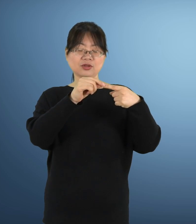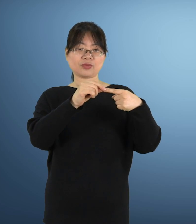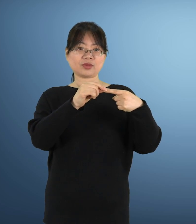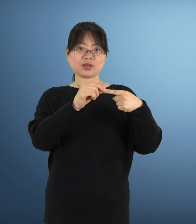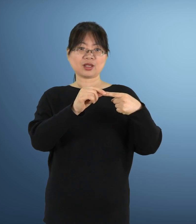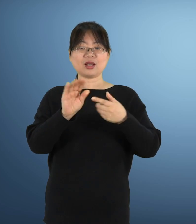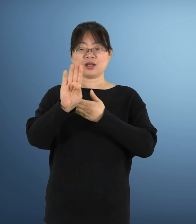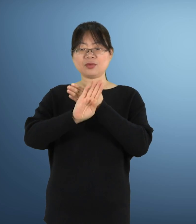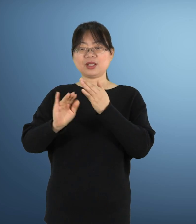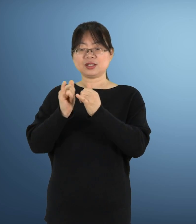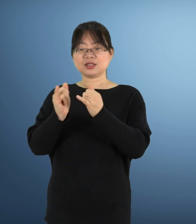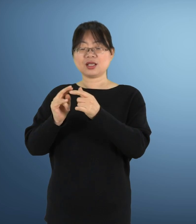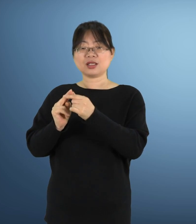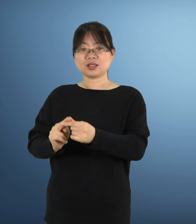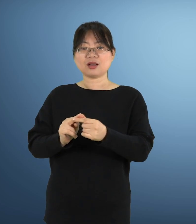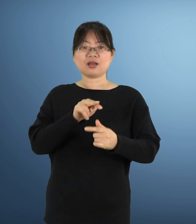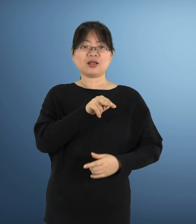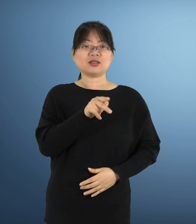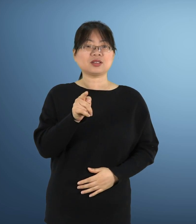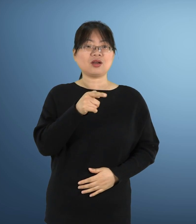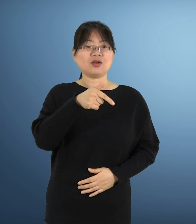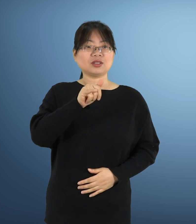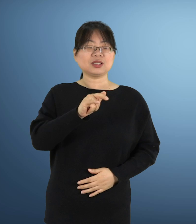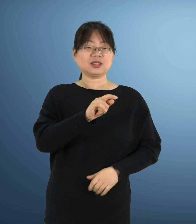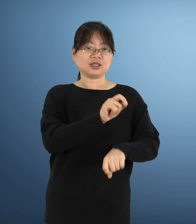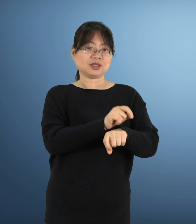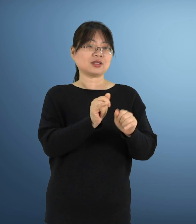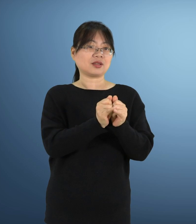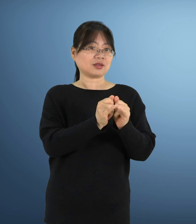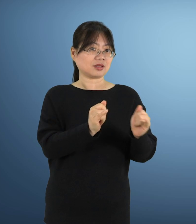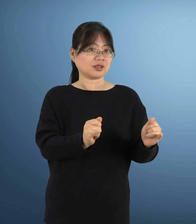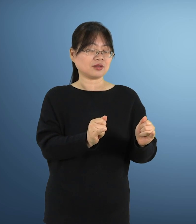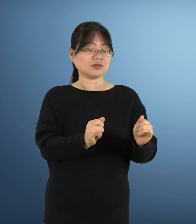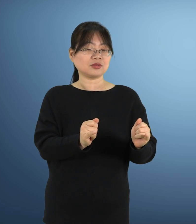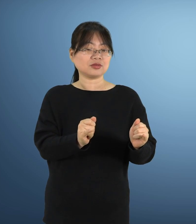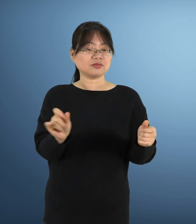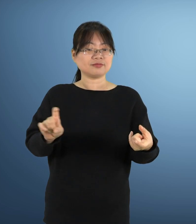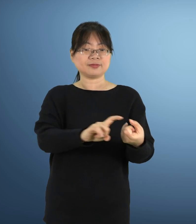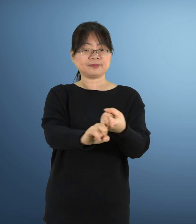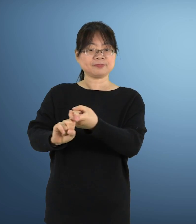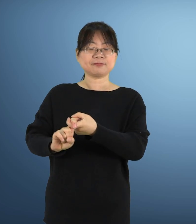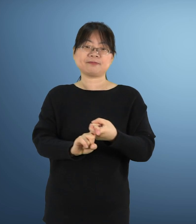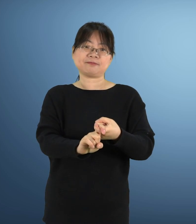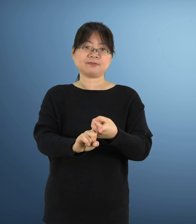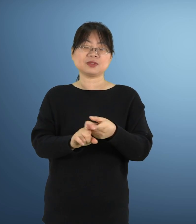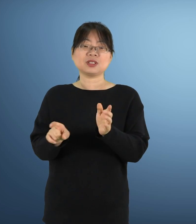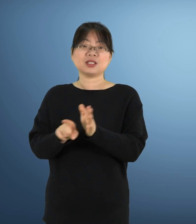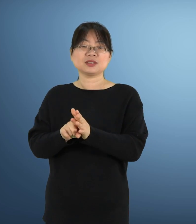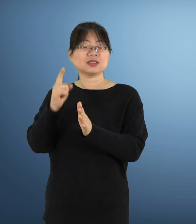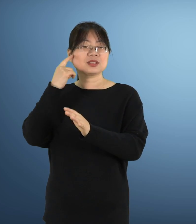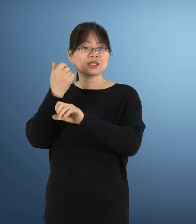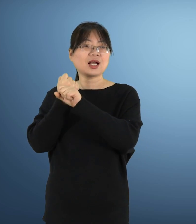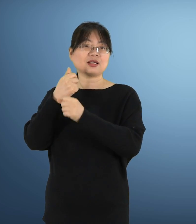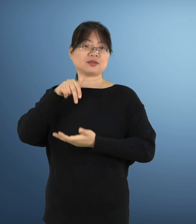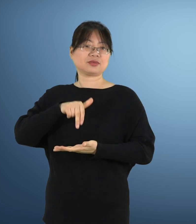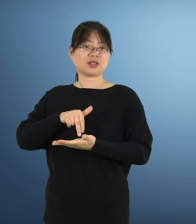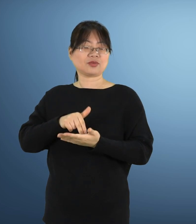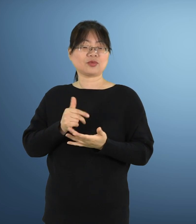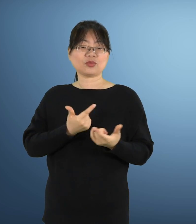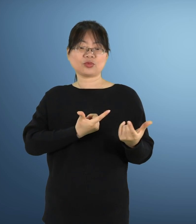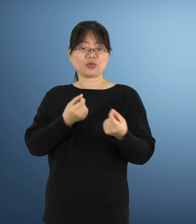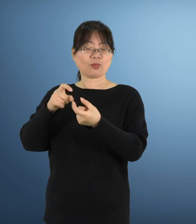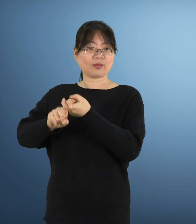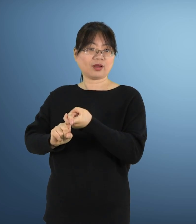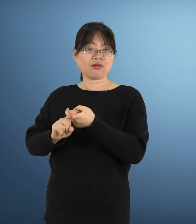첫째는 바리새인과 서기관들. 이건 그냥 한 편이라고 보면 됩니다. 신학적으로도 한 편이고